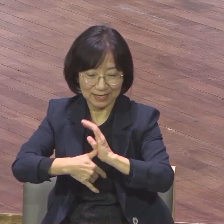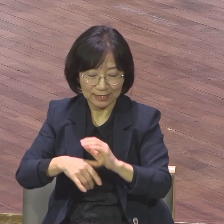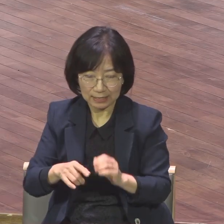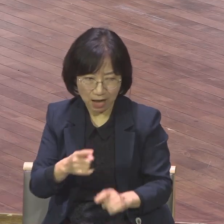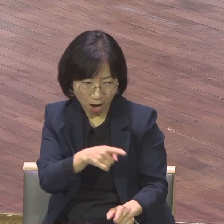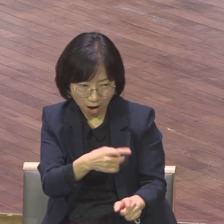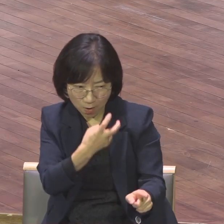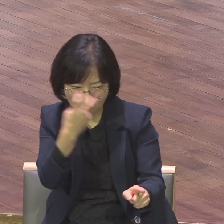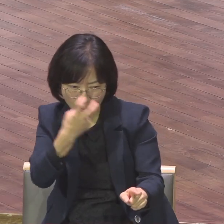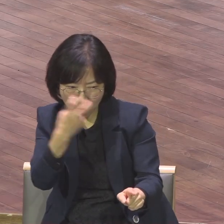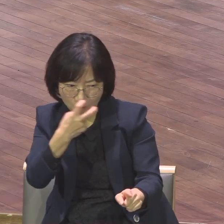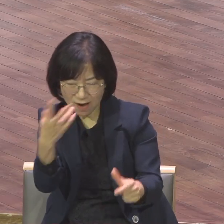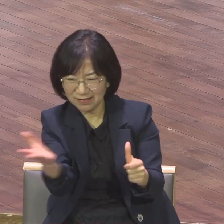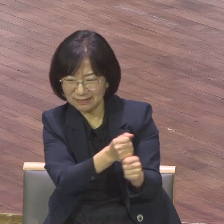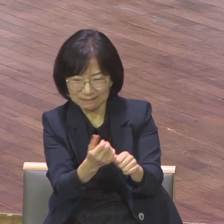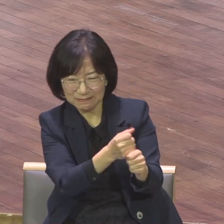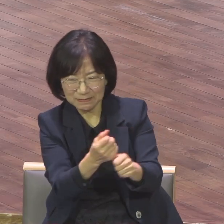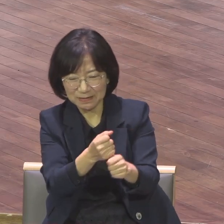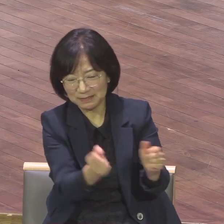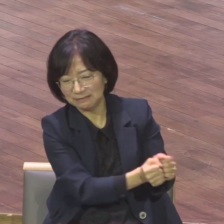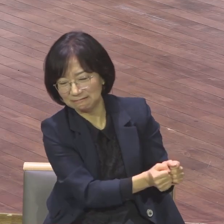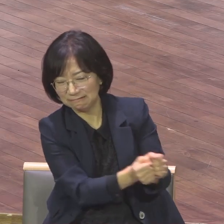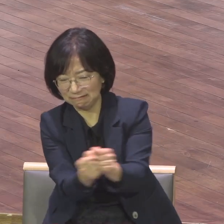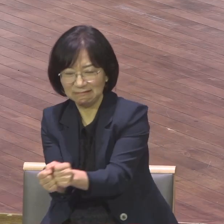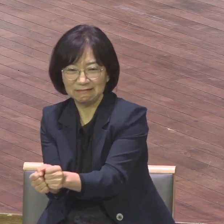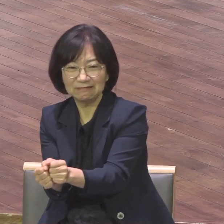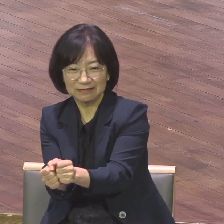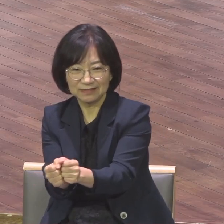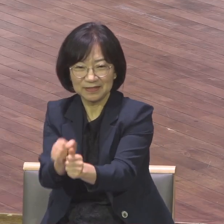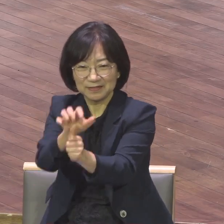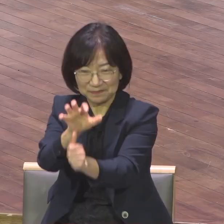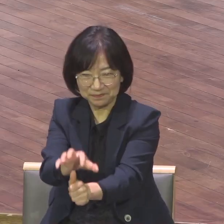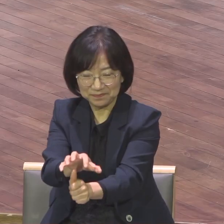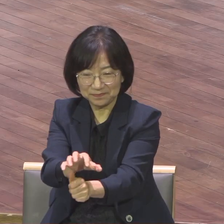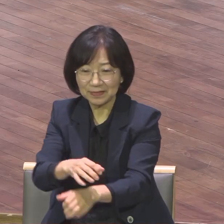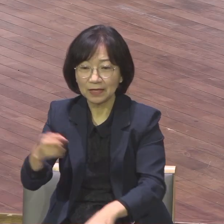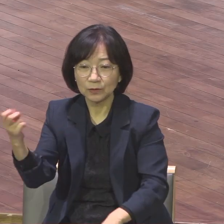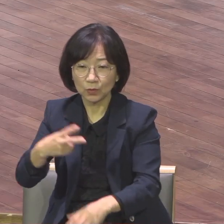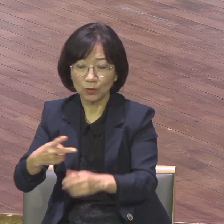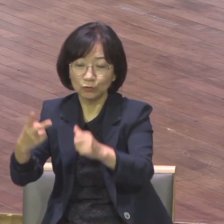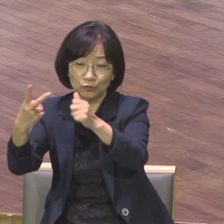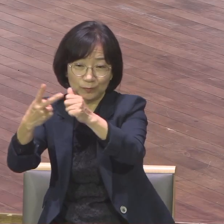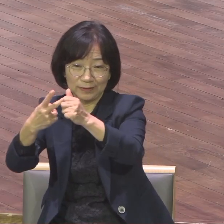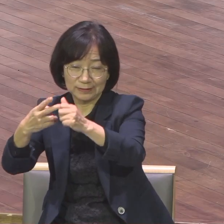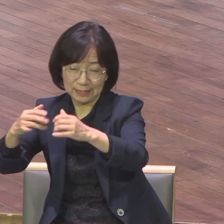똑똑한 놈들이 다 그렇게 포로로 잡혀가지요. 그리고 2차 침공은